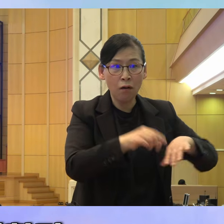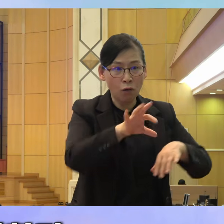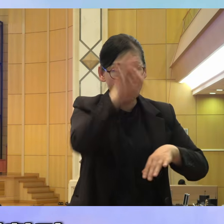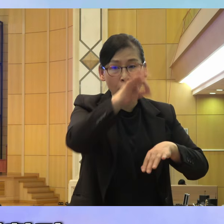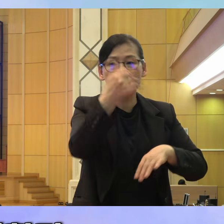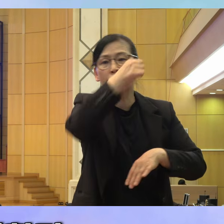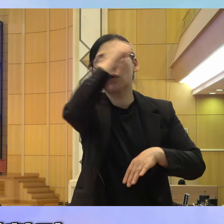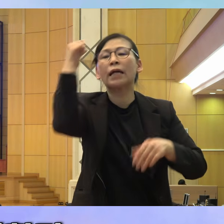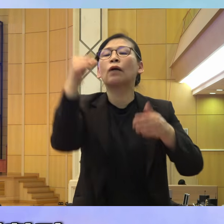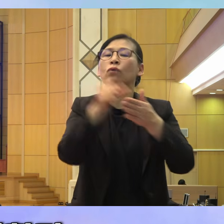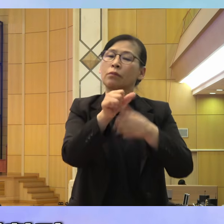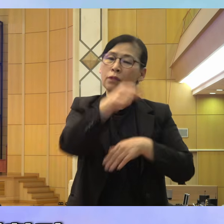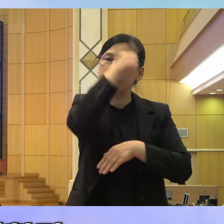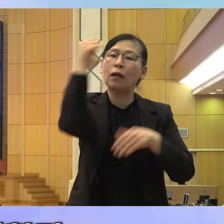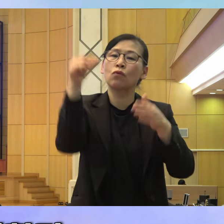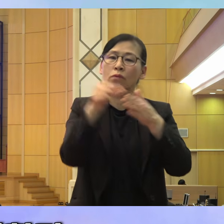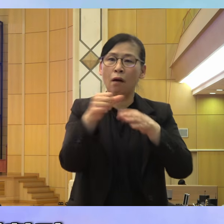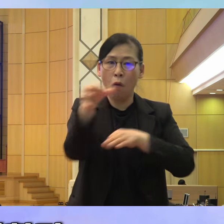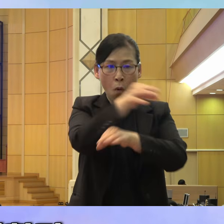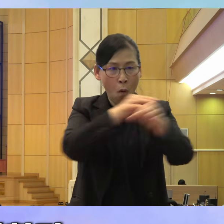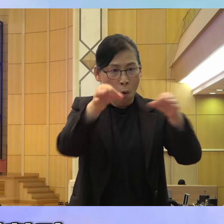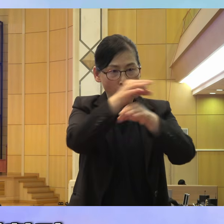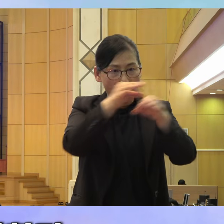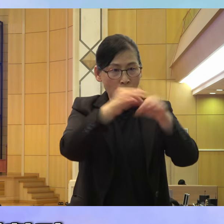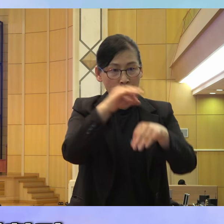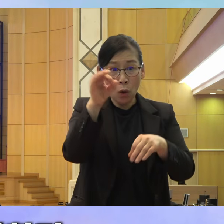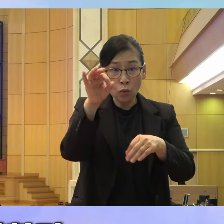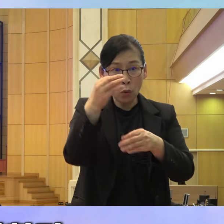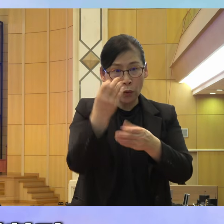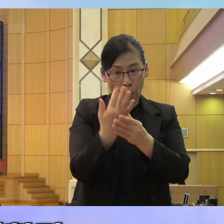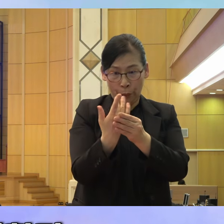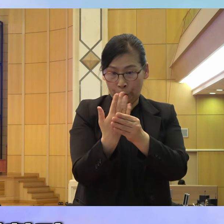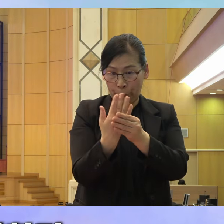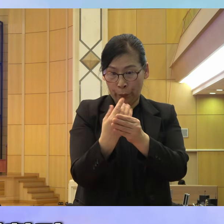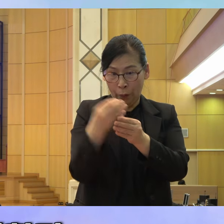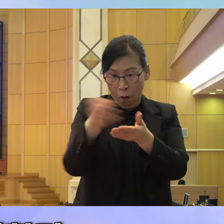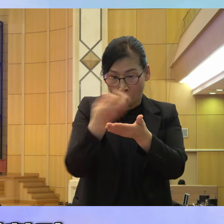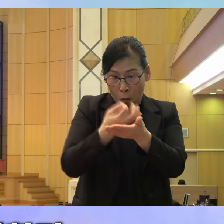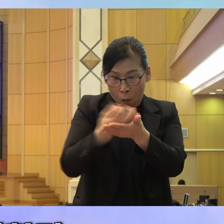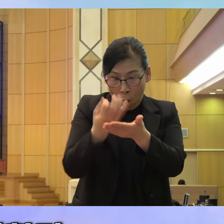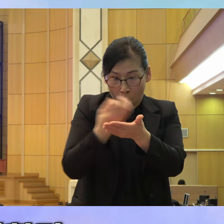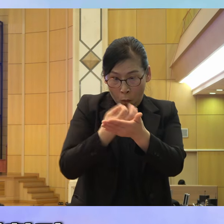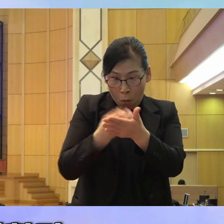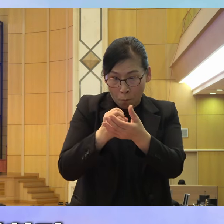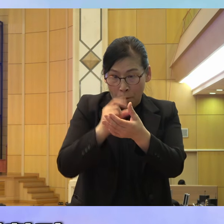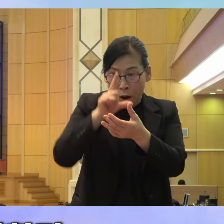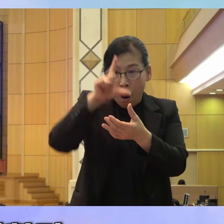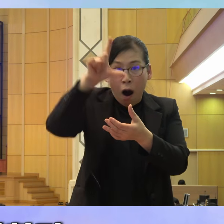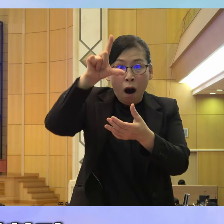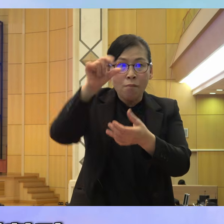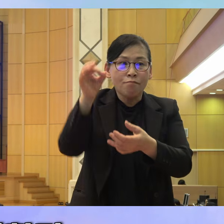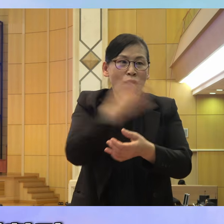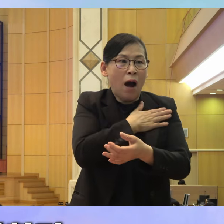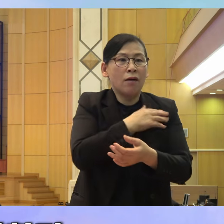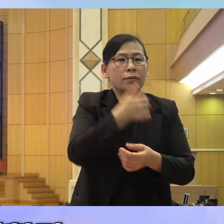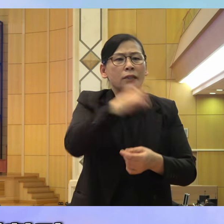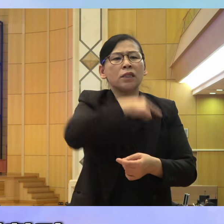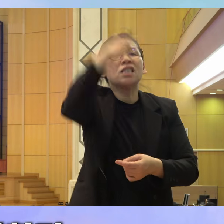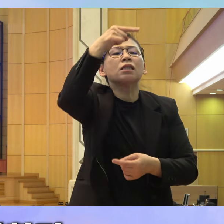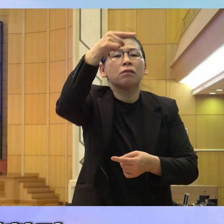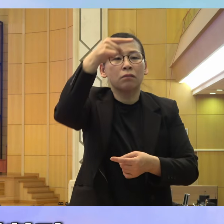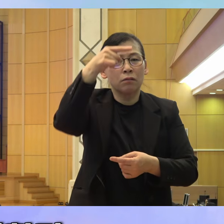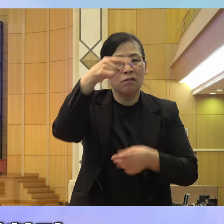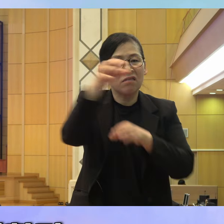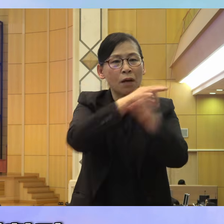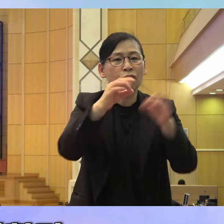처음에는 우리 한국에서 현찰로 가장 현찰을 많이 갖고 있는 분이